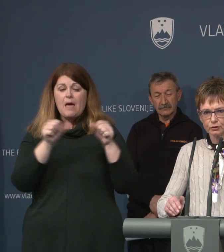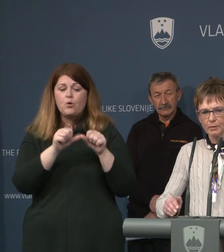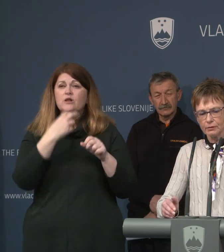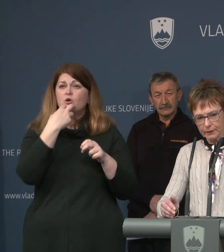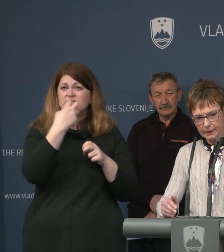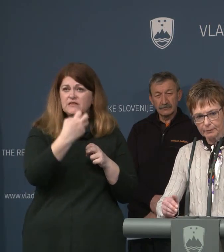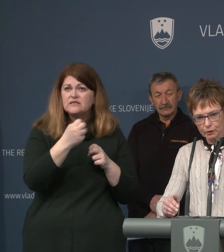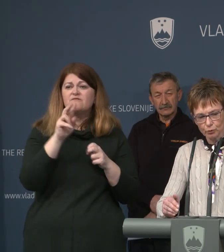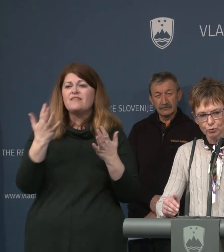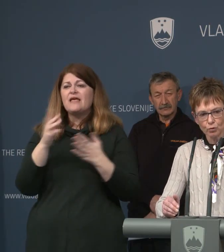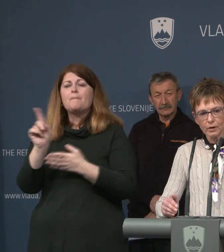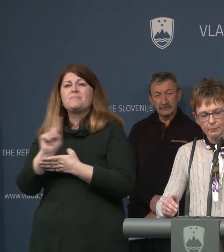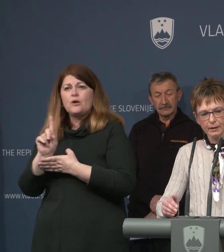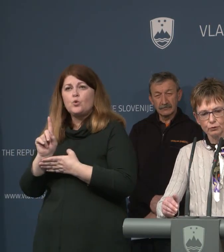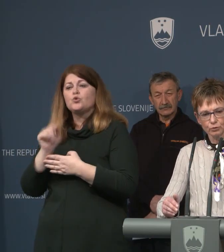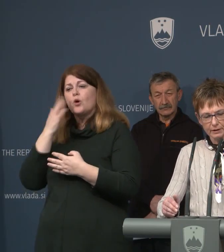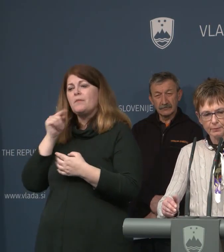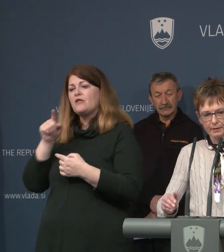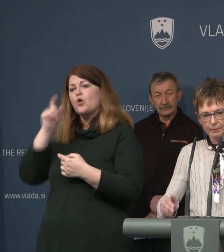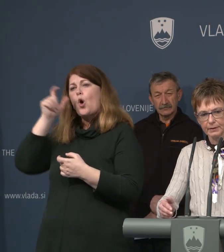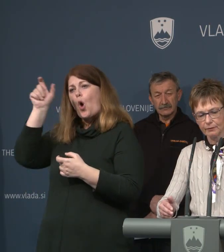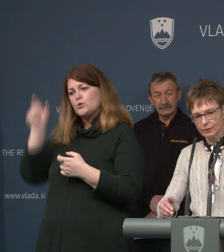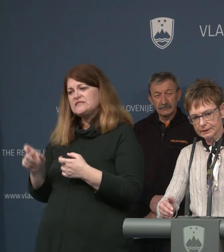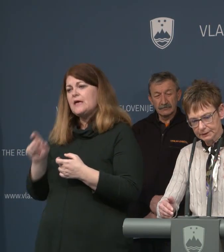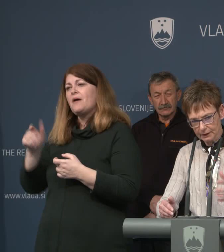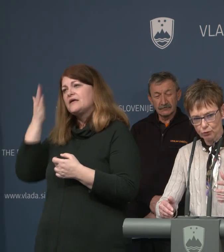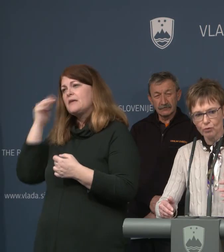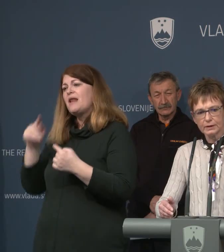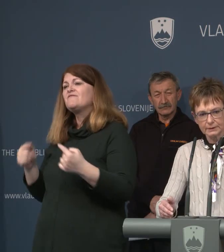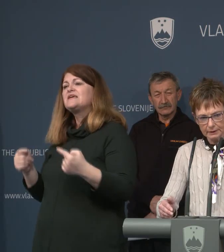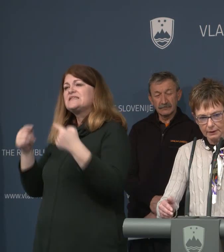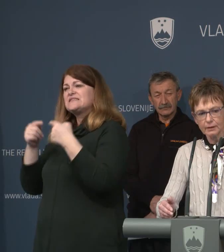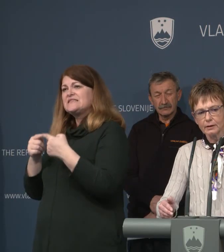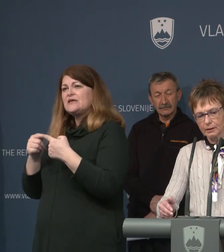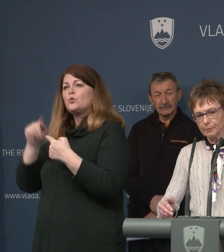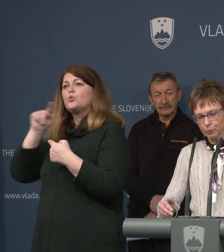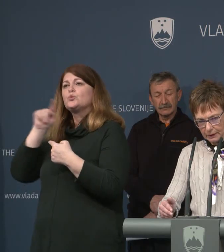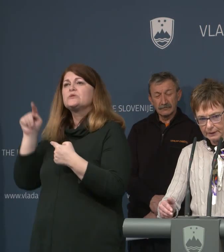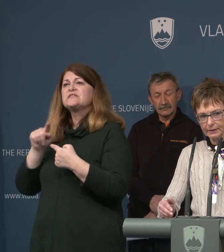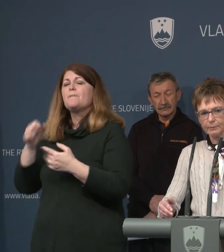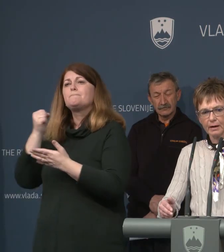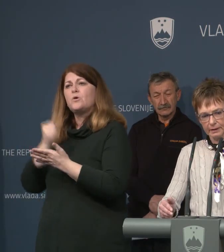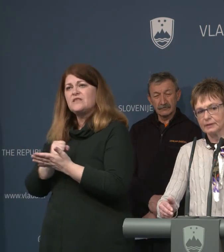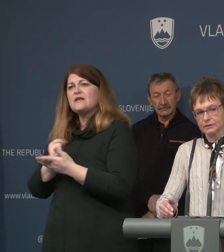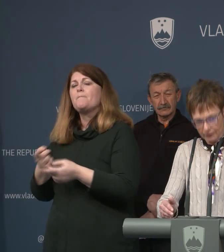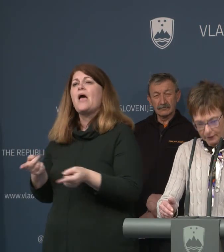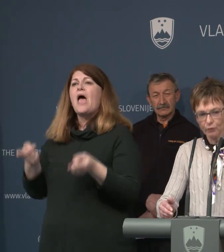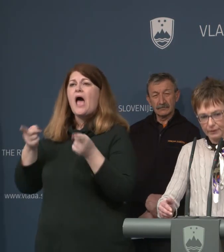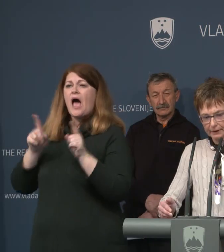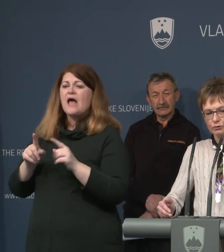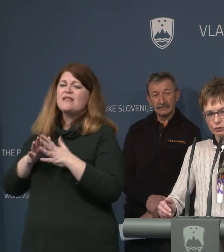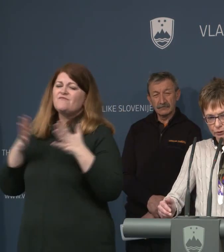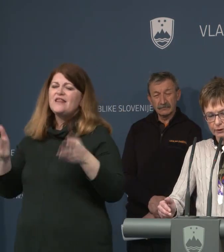laboratorijskim testom, v nekem trenutku je bila to oseba, ki je bila v stiku z potrjenim ali z